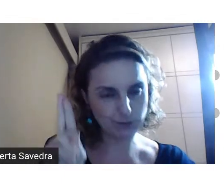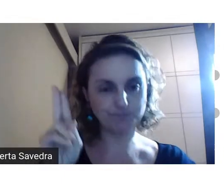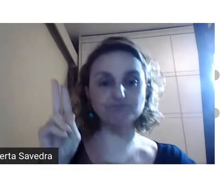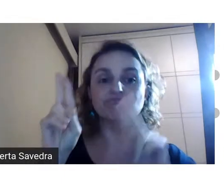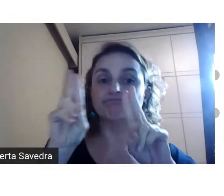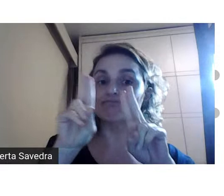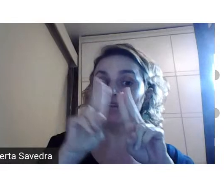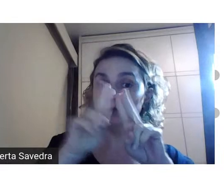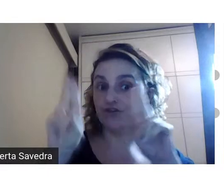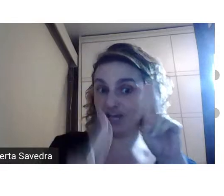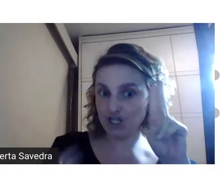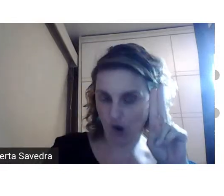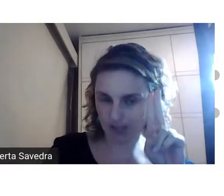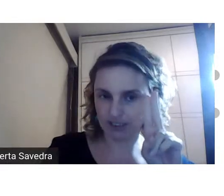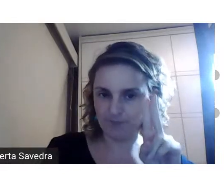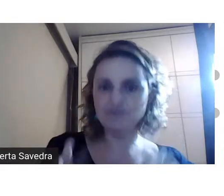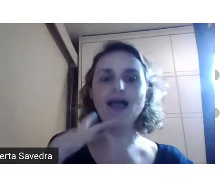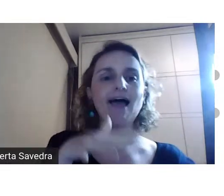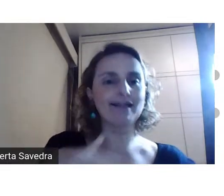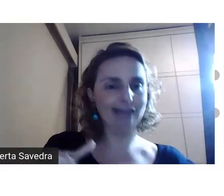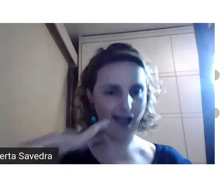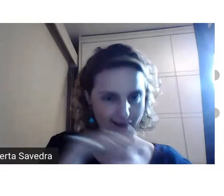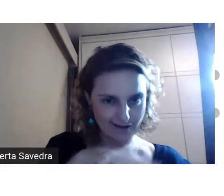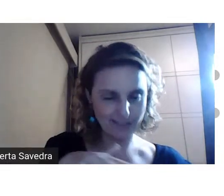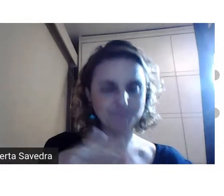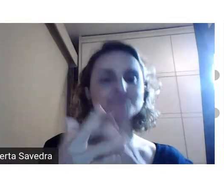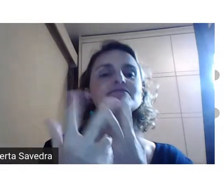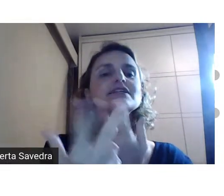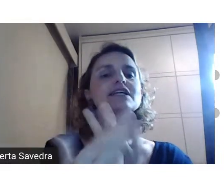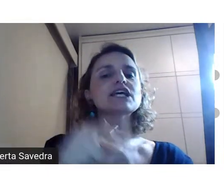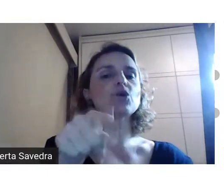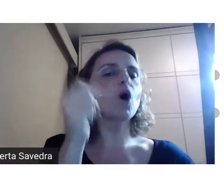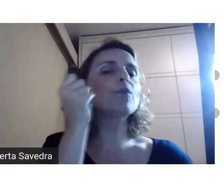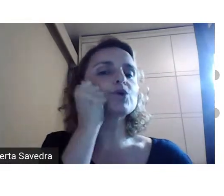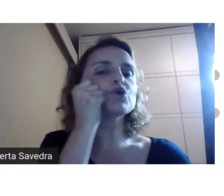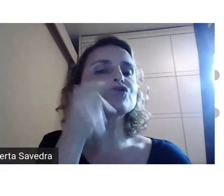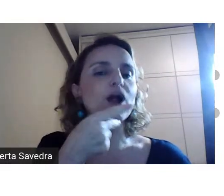e eu fiz mestrado o RJ